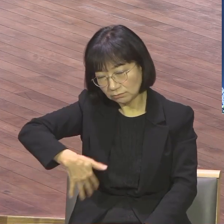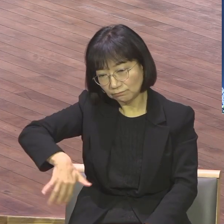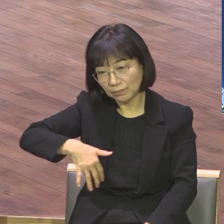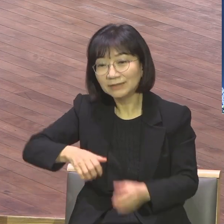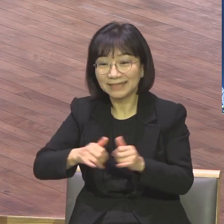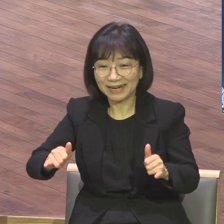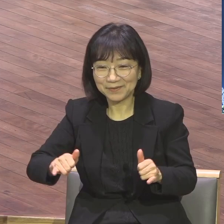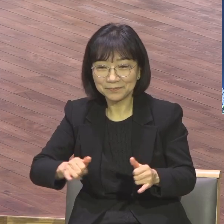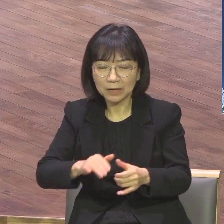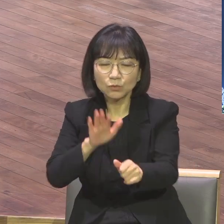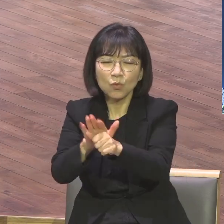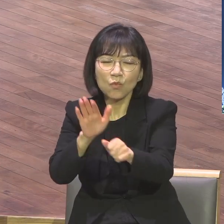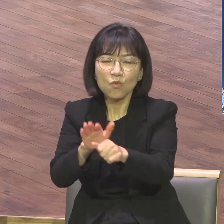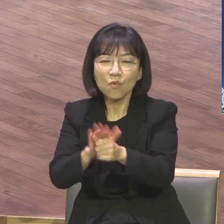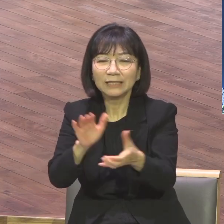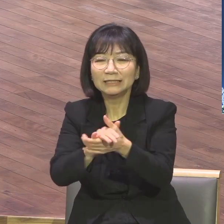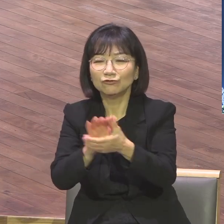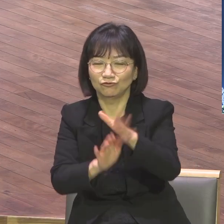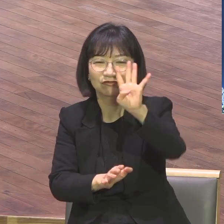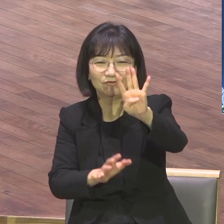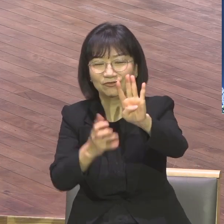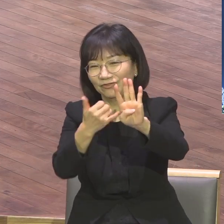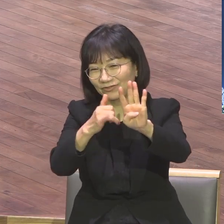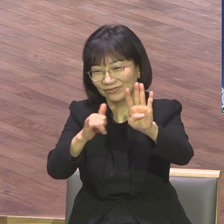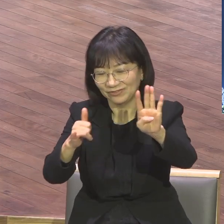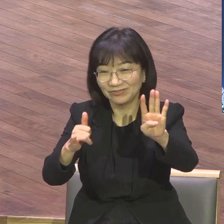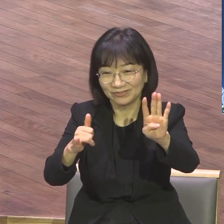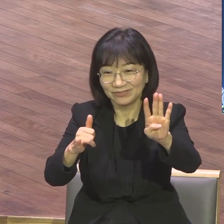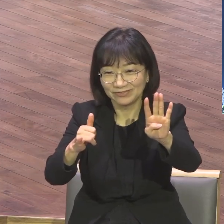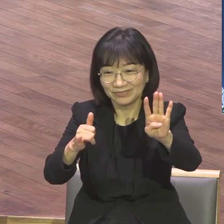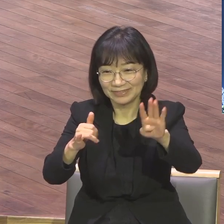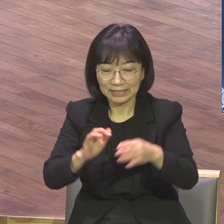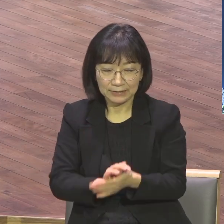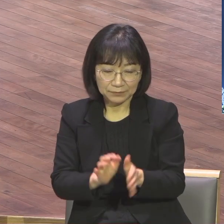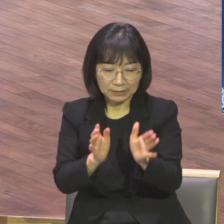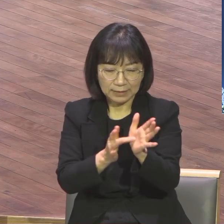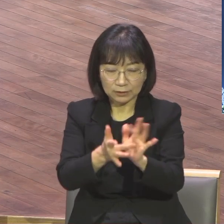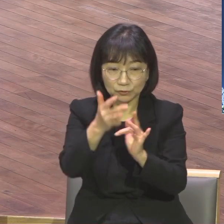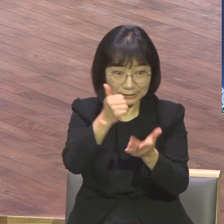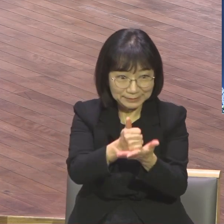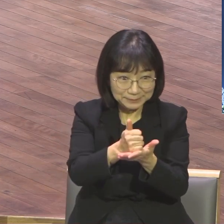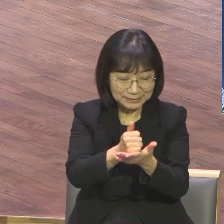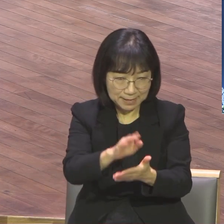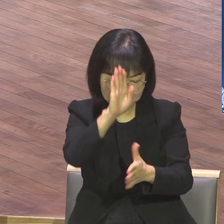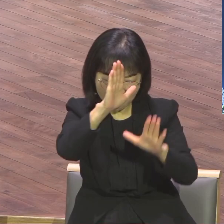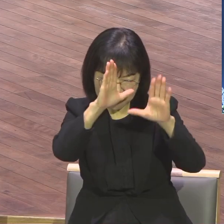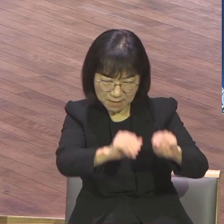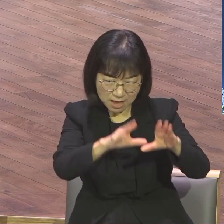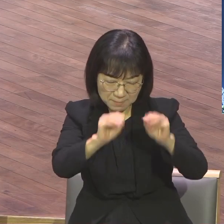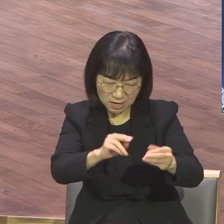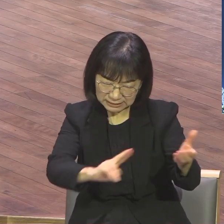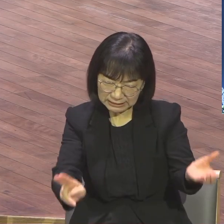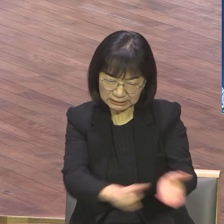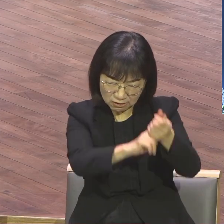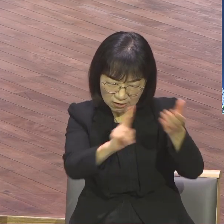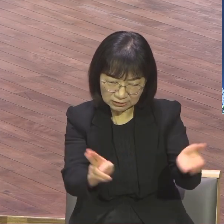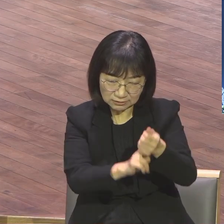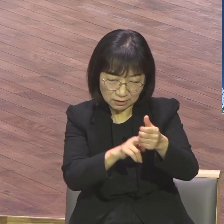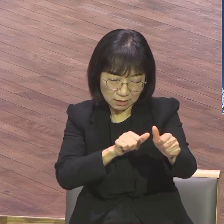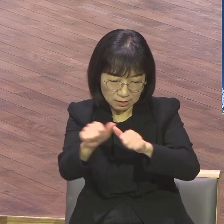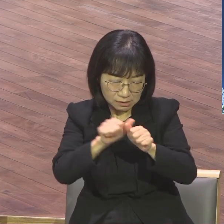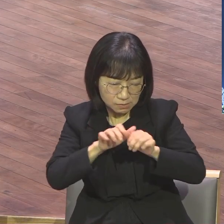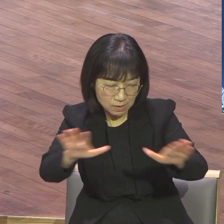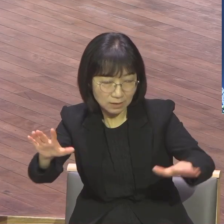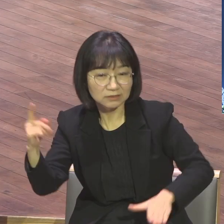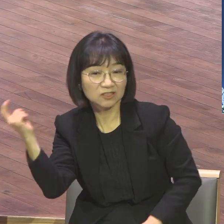친구들이 나오지요. 이들이 예수님께서 각종 병자들을 치유한다는 큰 이적을 행하는 그